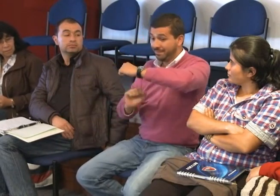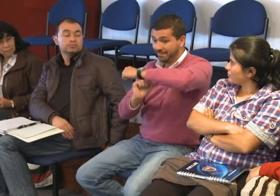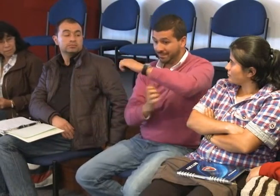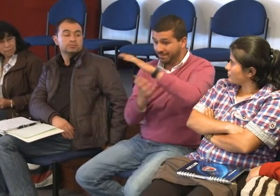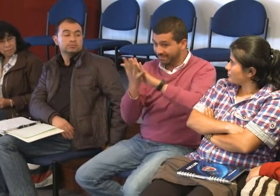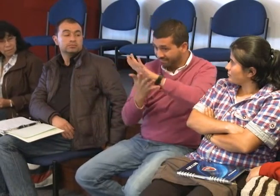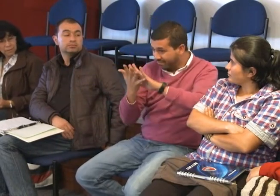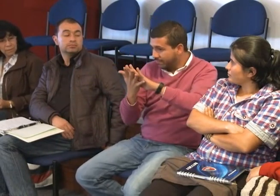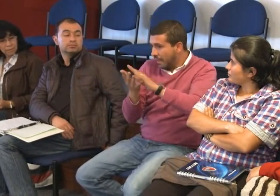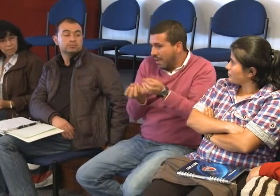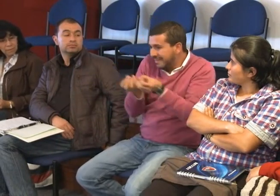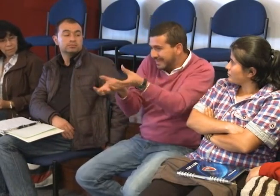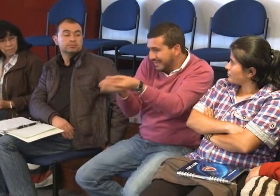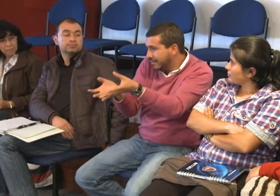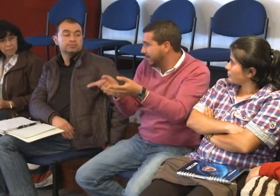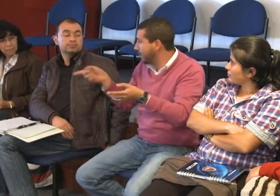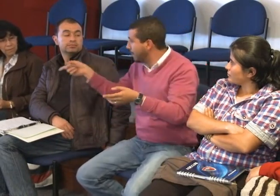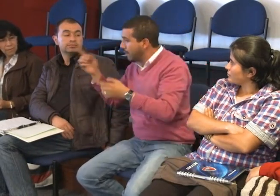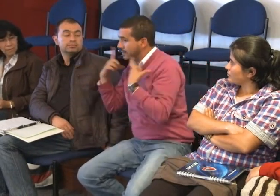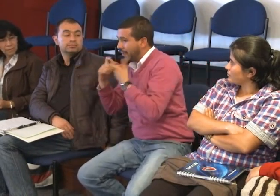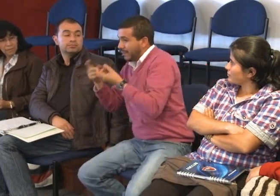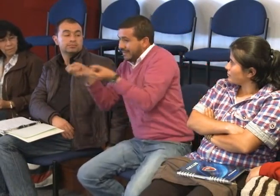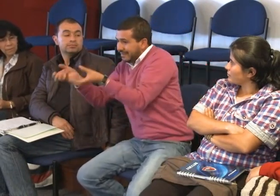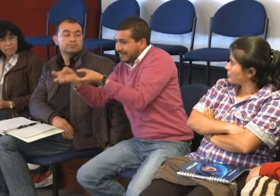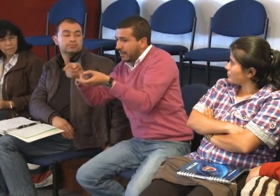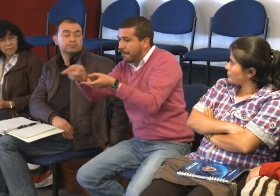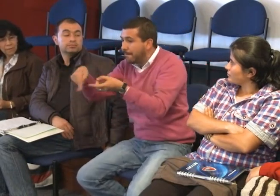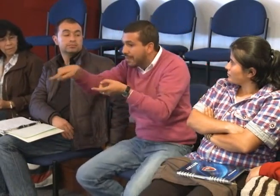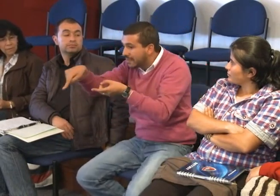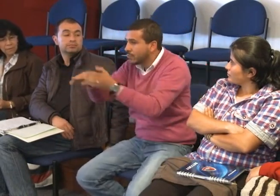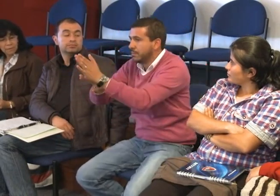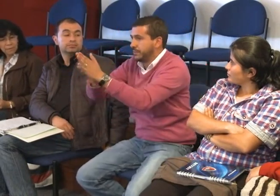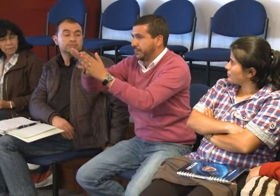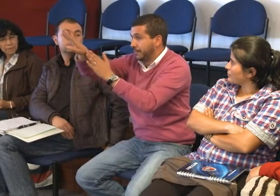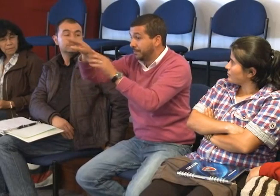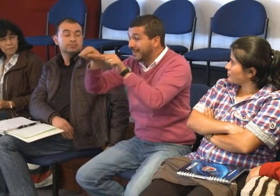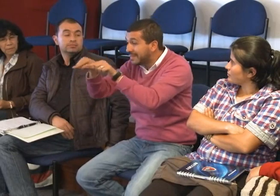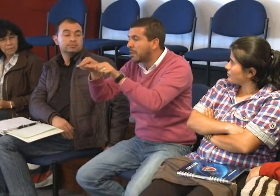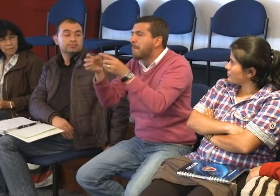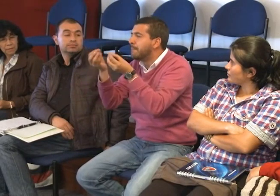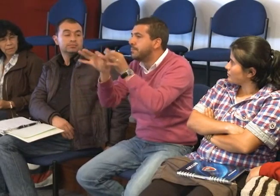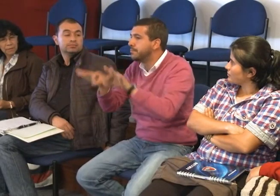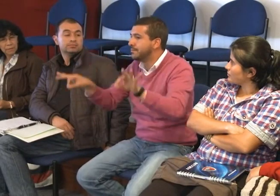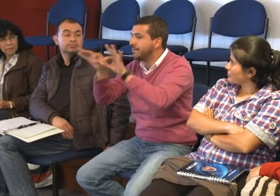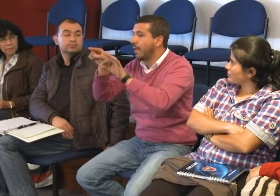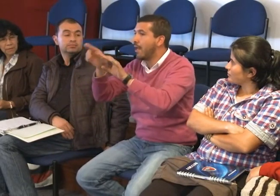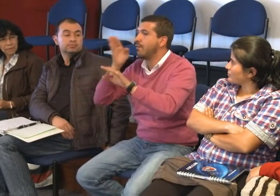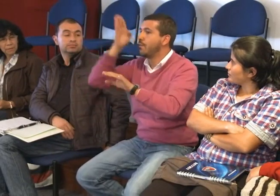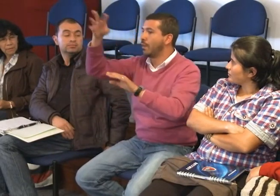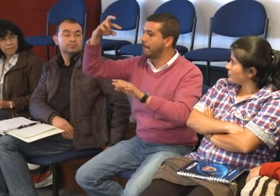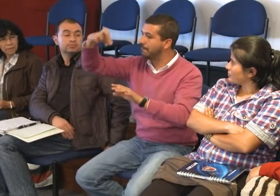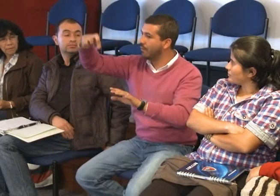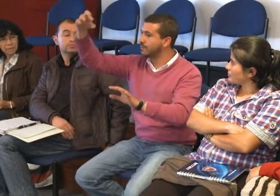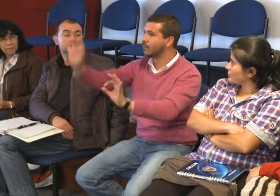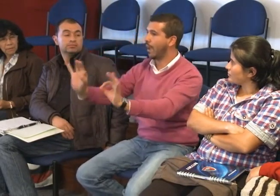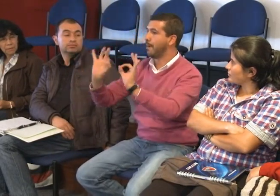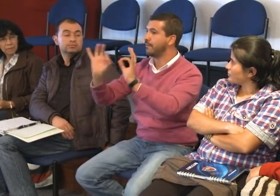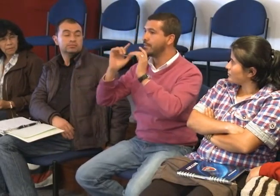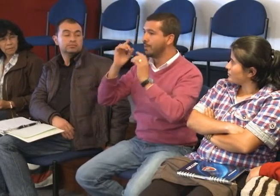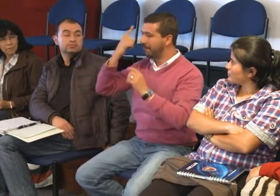lengua. Porque si bien es cierto, les estamos dando un fortalecimiento en lengua de señas, el fortalecimiento en español debe ir casi